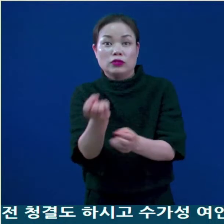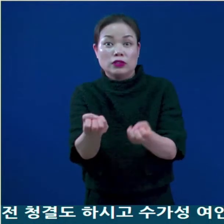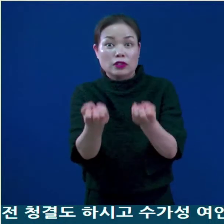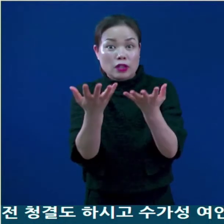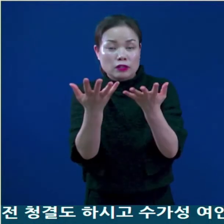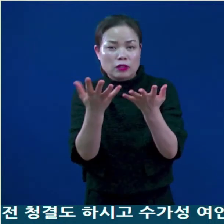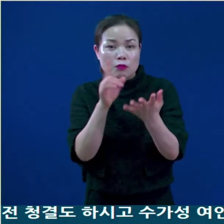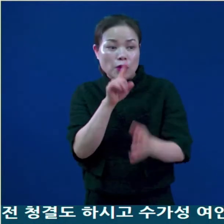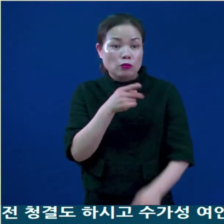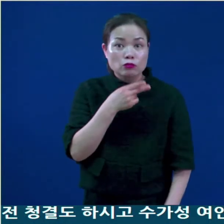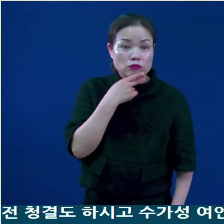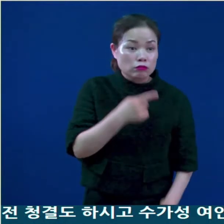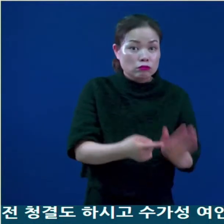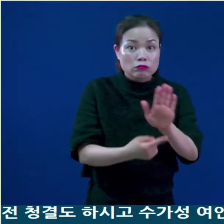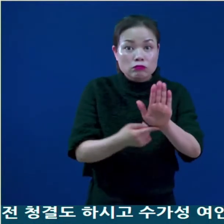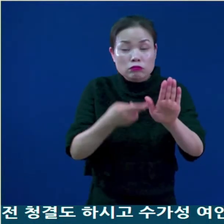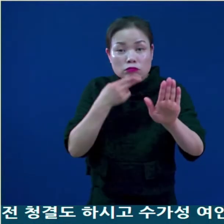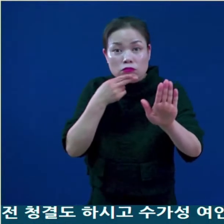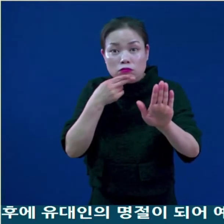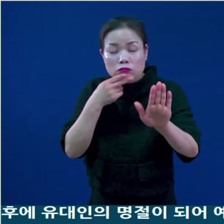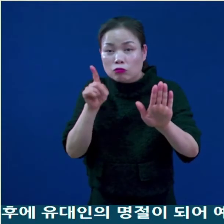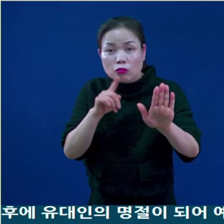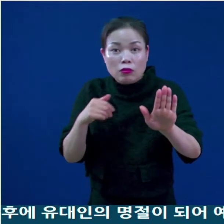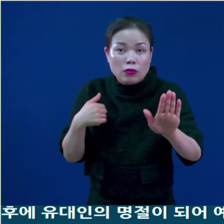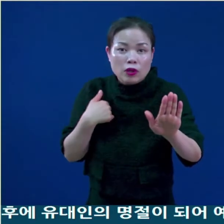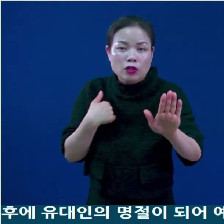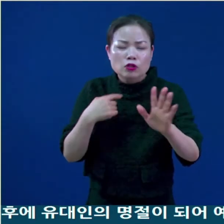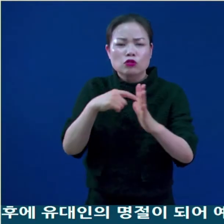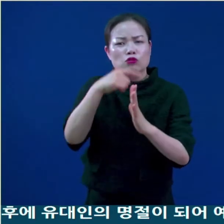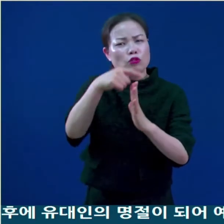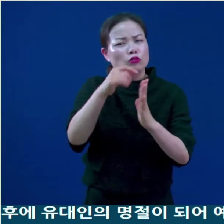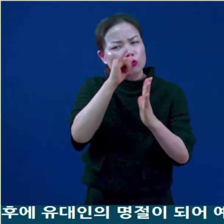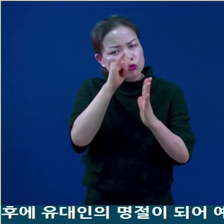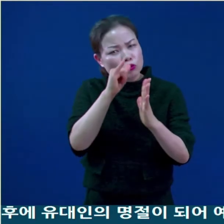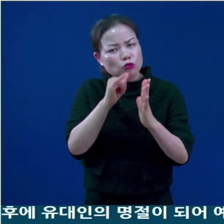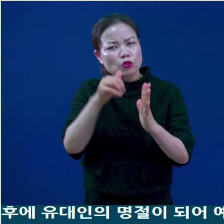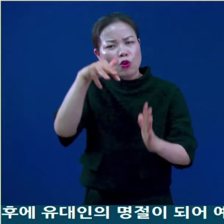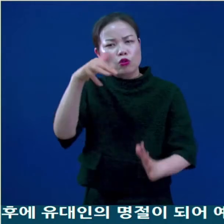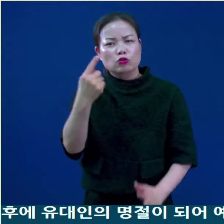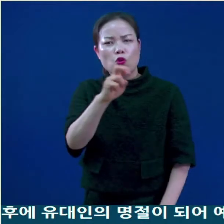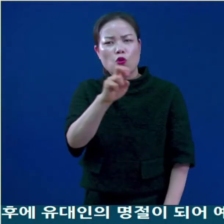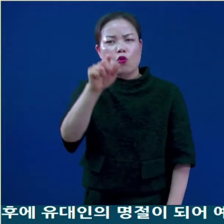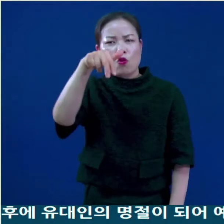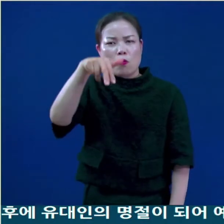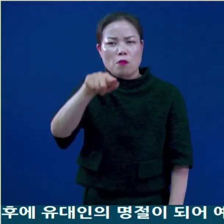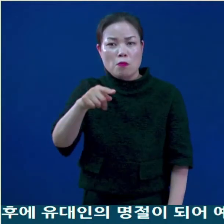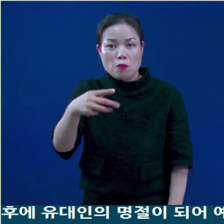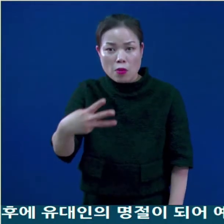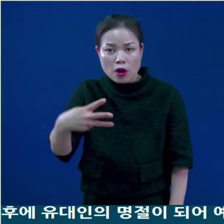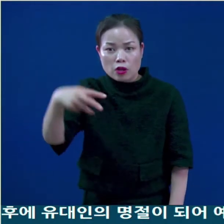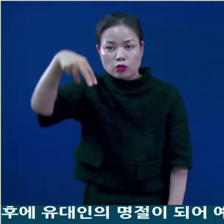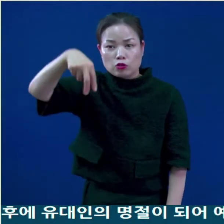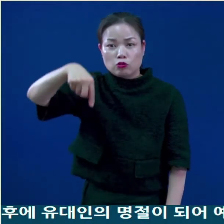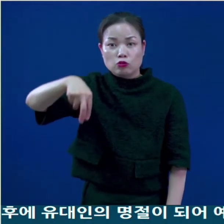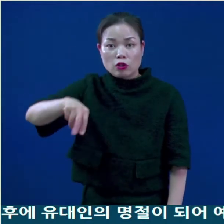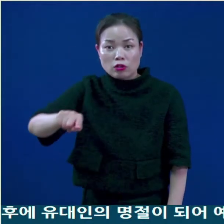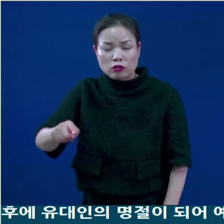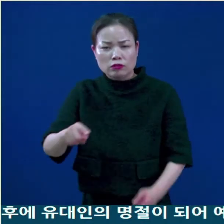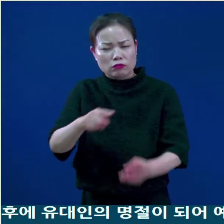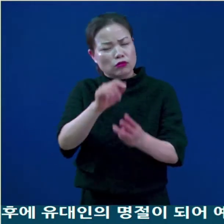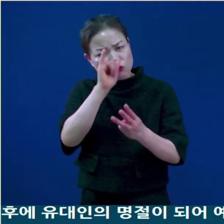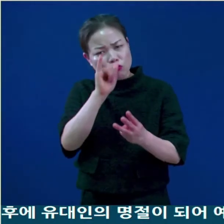절기인지 말이 없어요. 어떤 절기인지 몰라요. 유월절일 수도 있고 초막절일 수도 있고 수전절일 수도 있고 다른 절기일 수도 있어요.